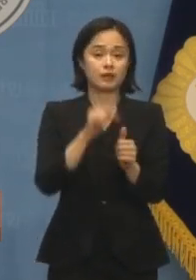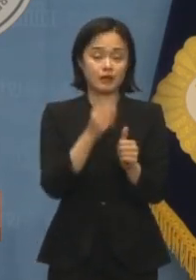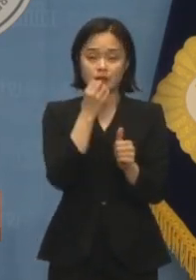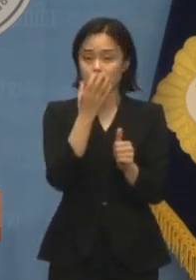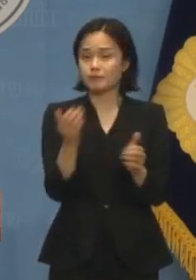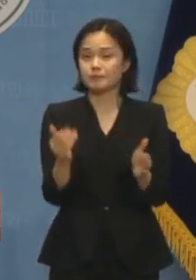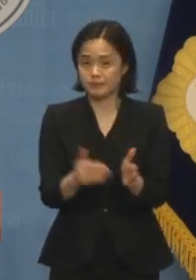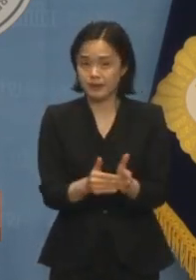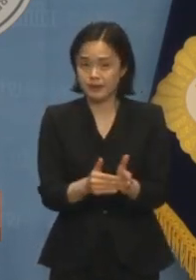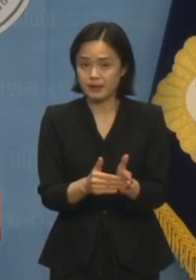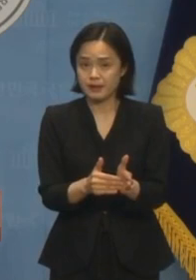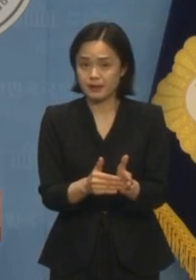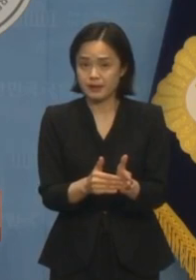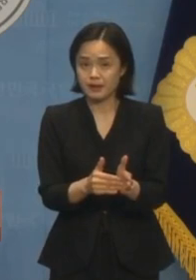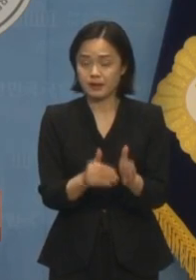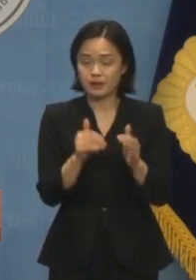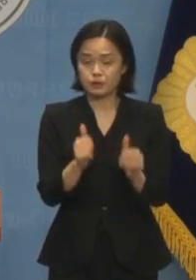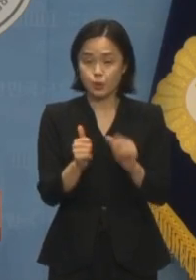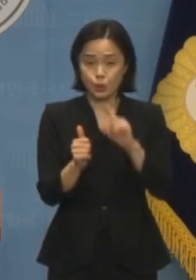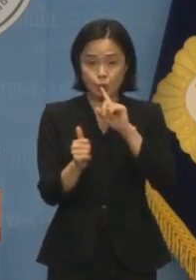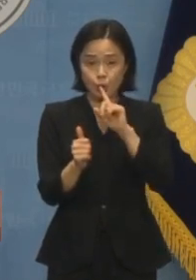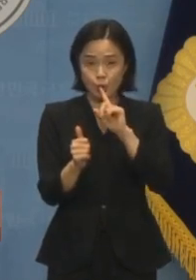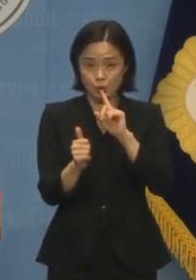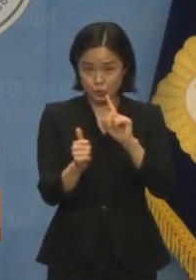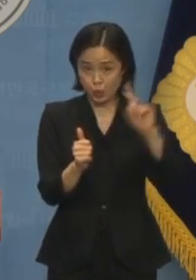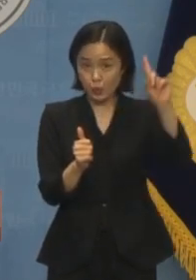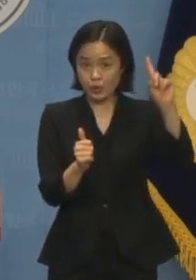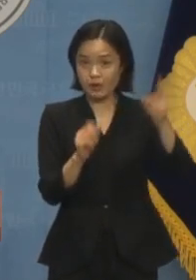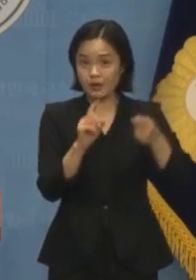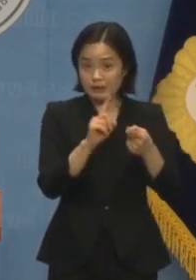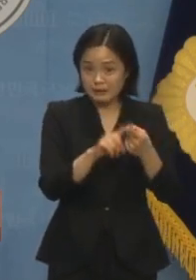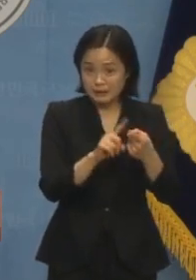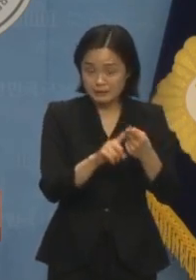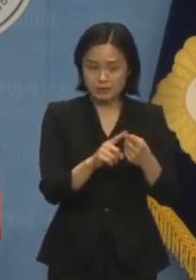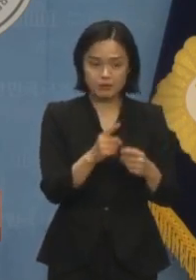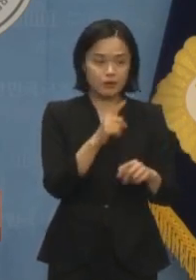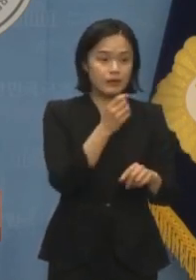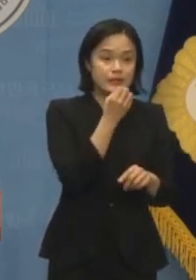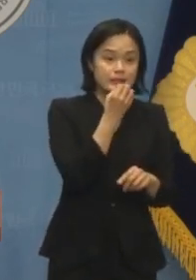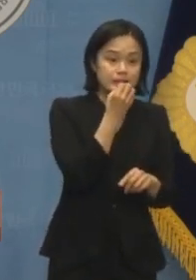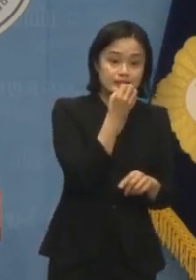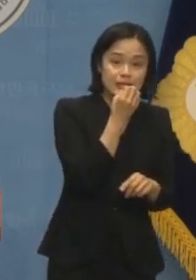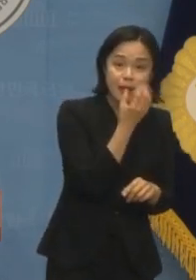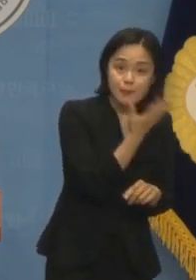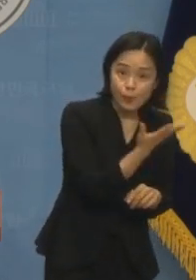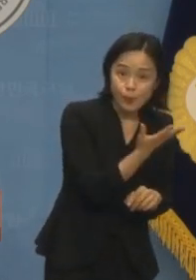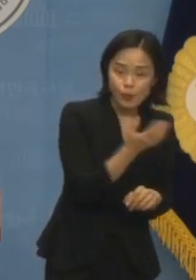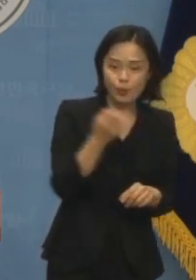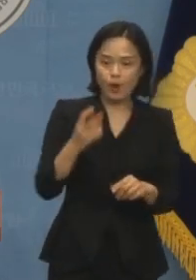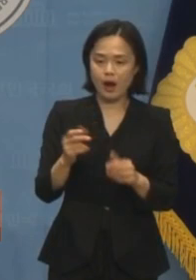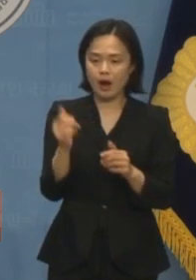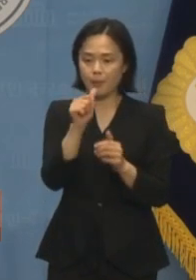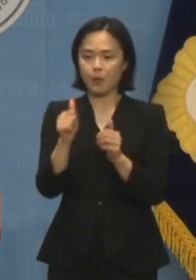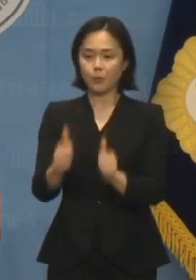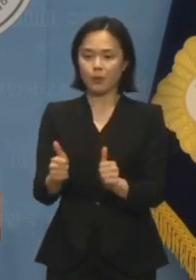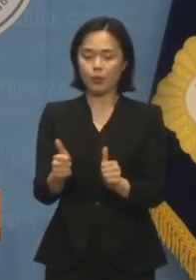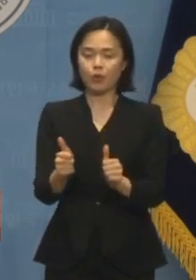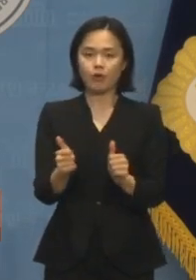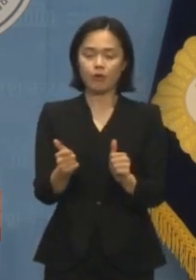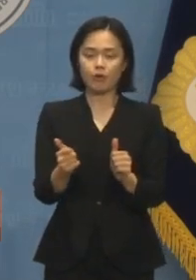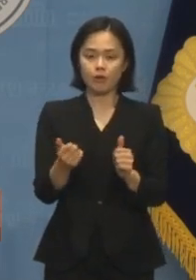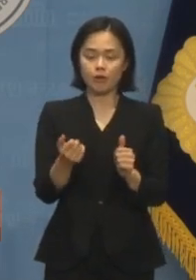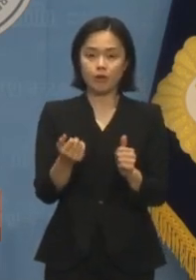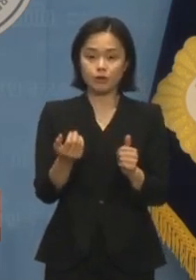대리인이 제보자와 평론가의 역할을 동시에 수행하며 마치 제3자처럼